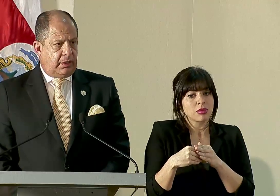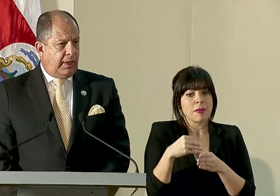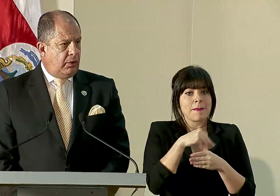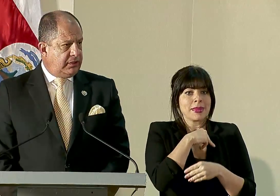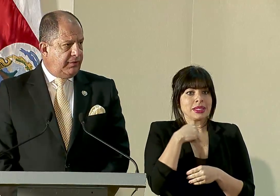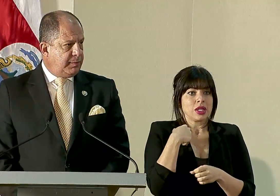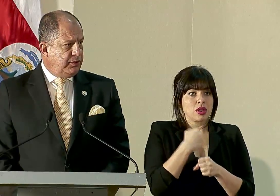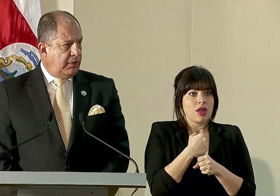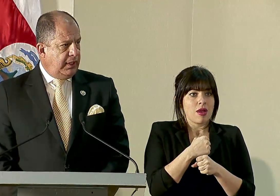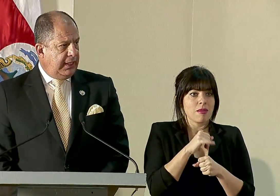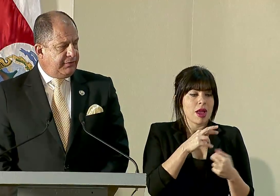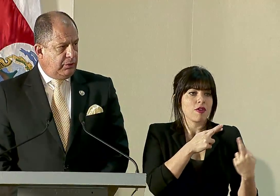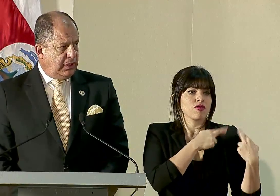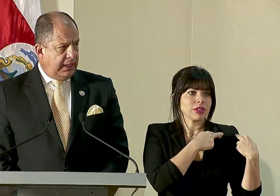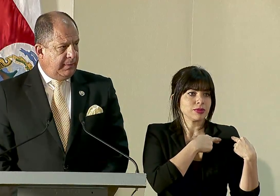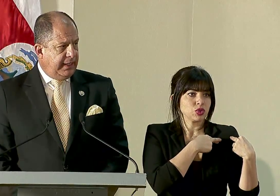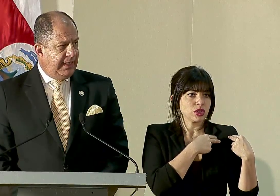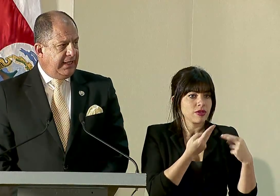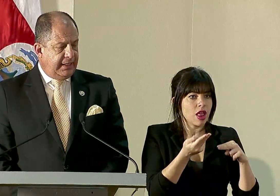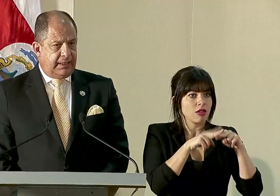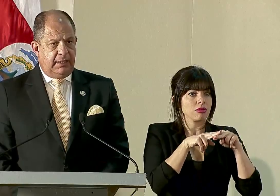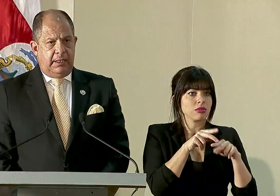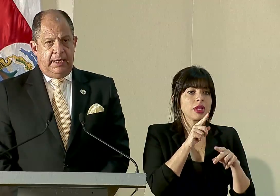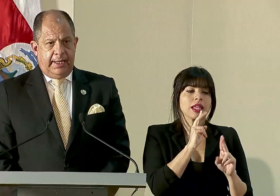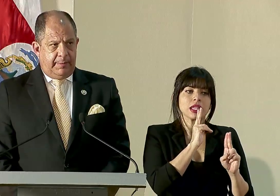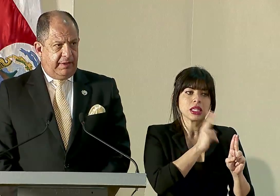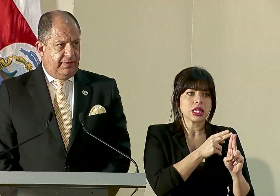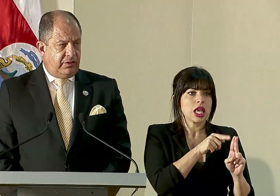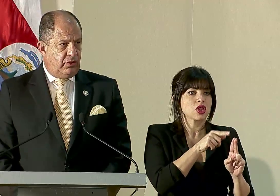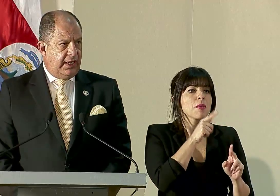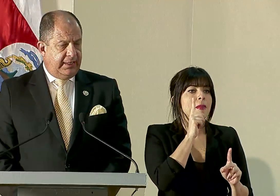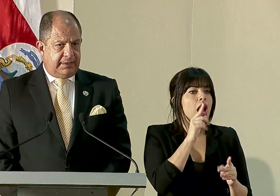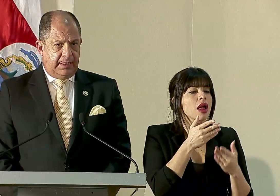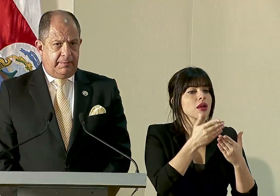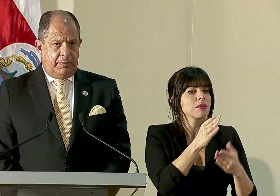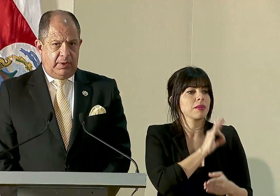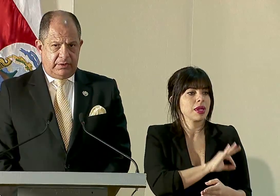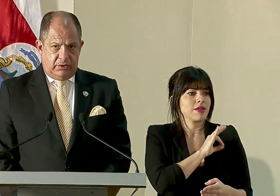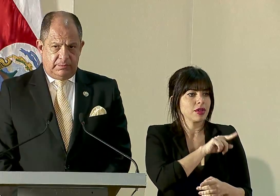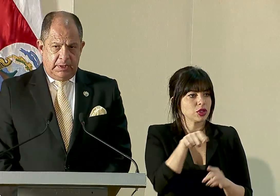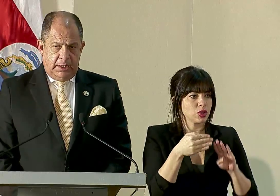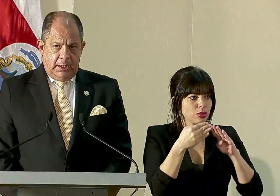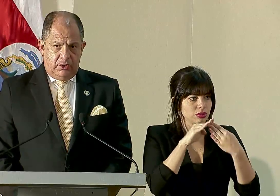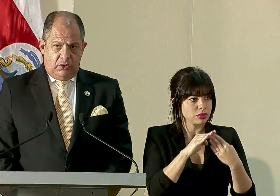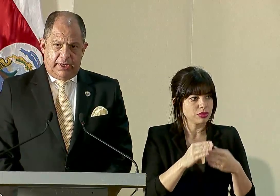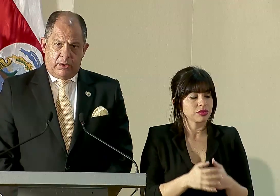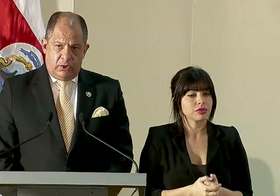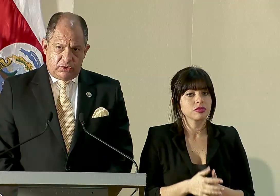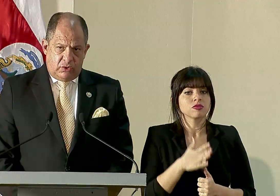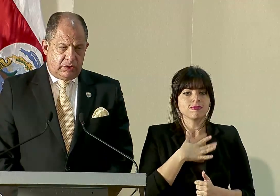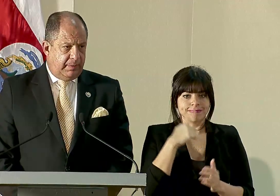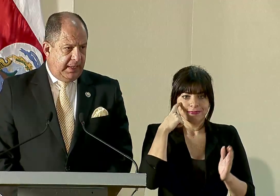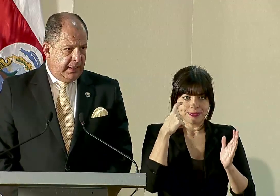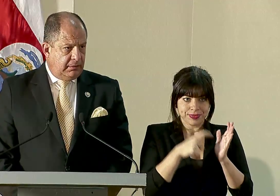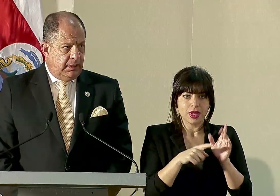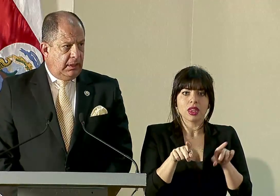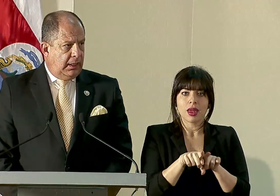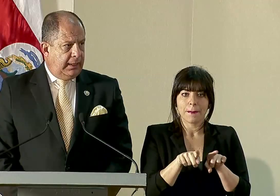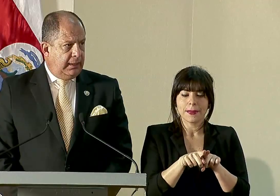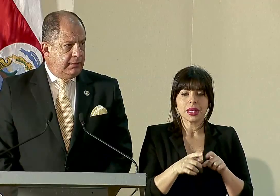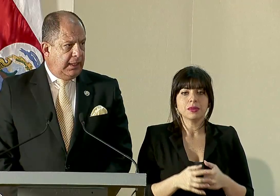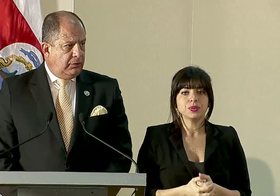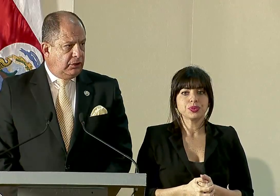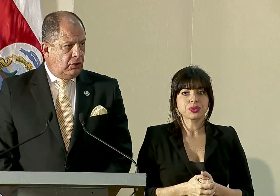Ministerio de Trabajo esta responsabilidad, redundará de manera directa en el beneficio a esta población. Yo reconozco también